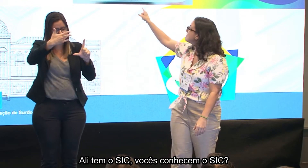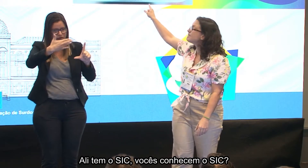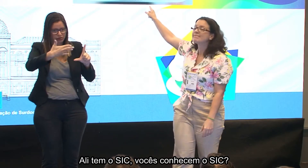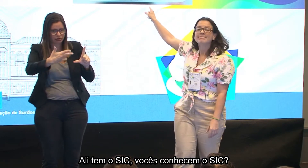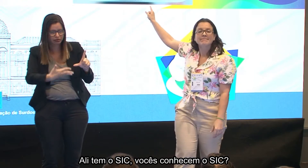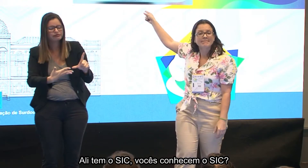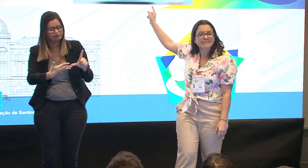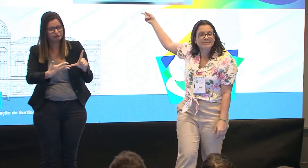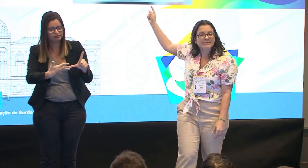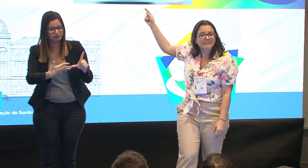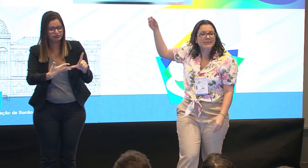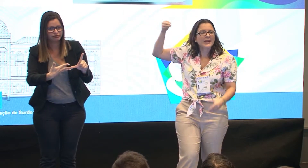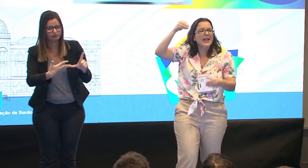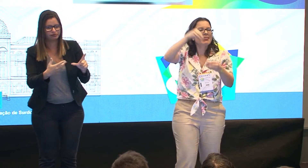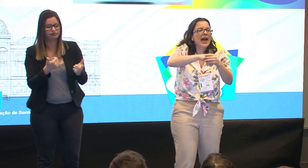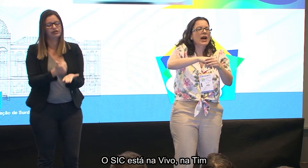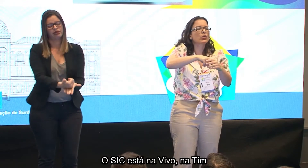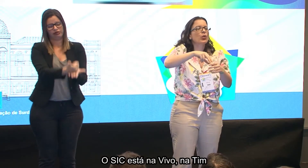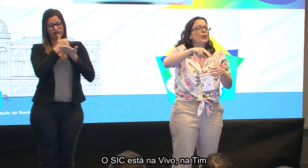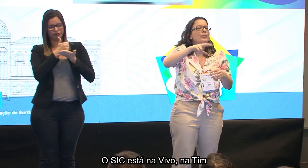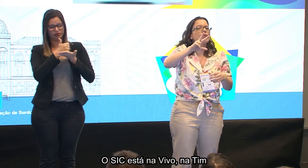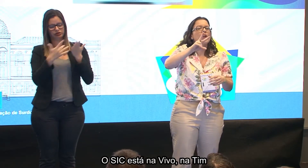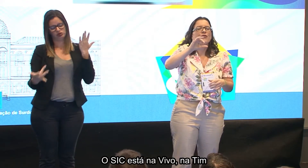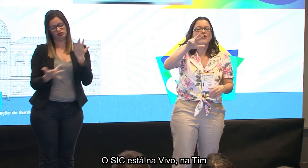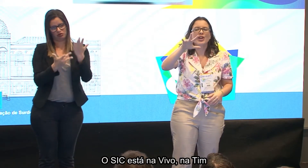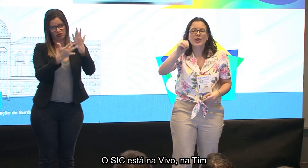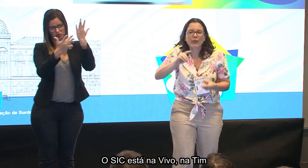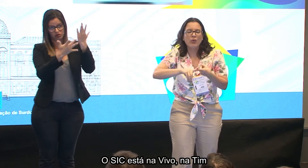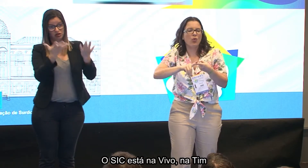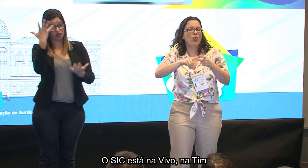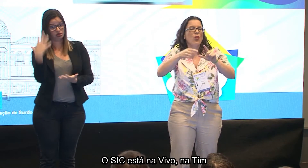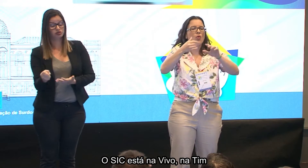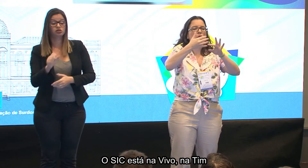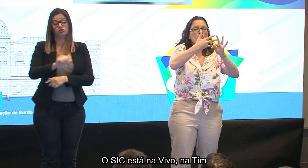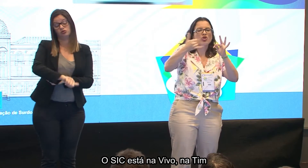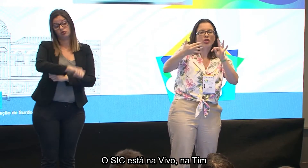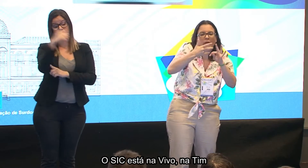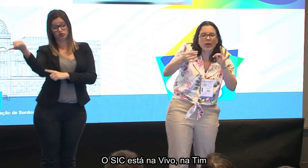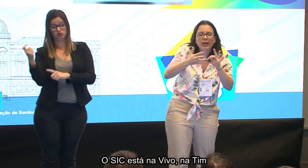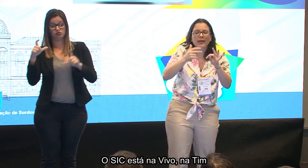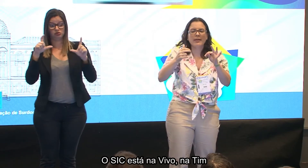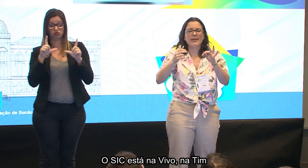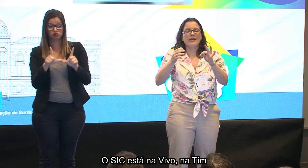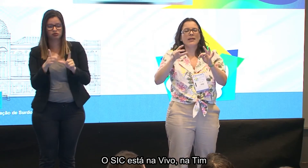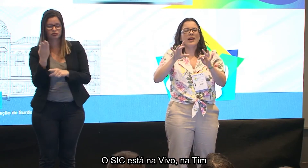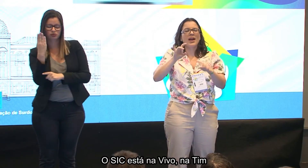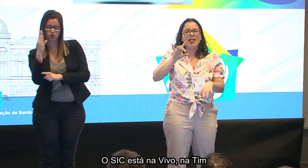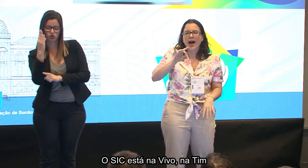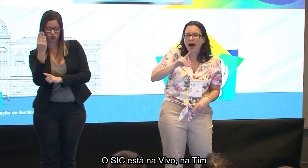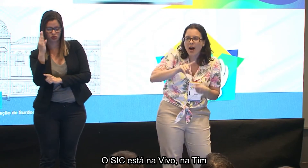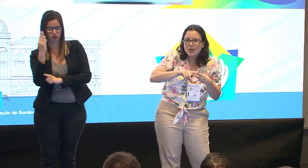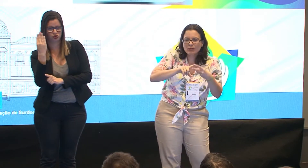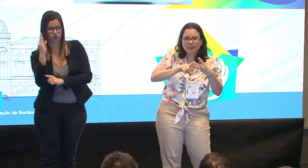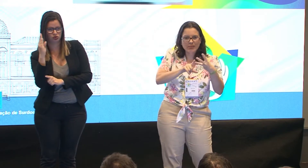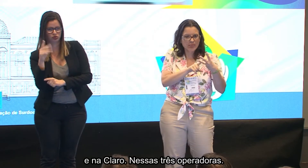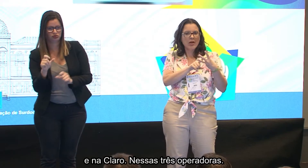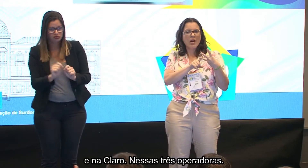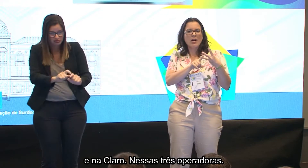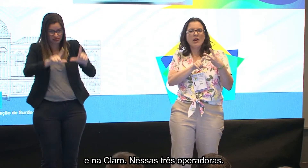SIC? Então, o SIC está na Vivo, na TIM, na